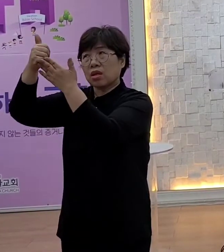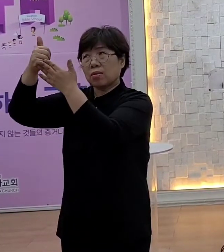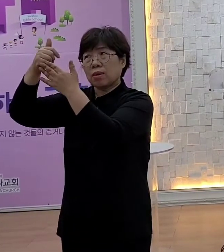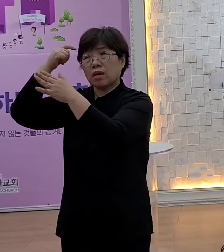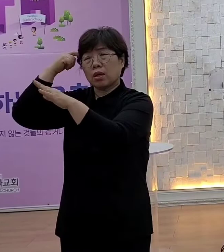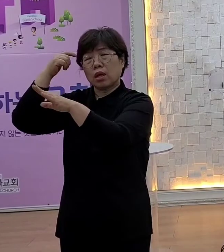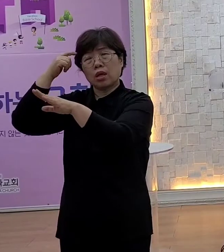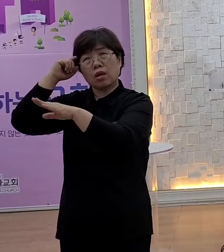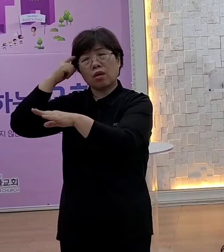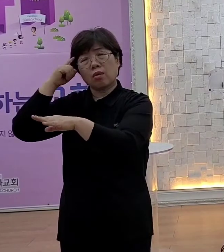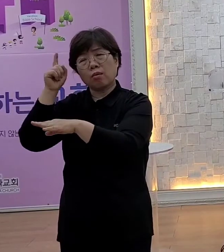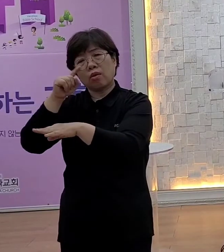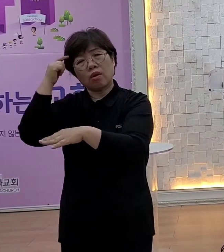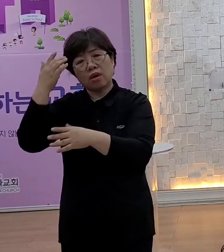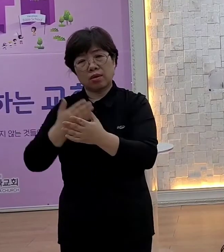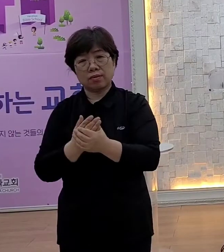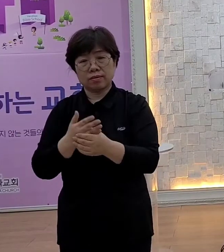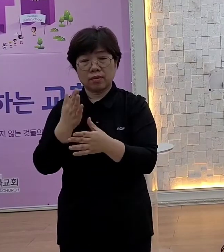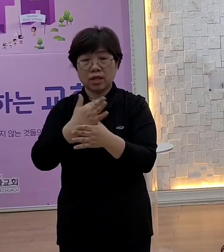땅에